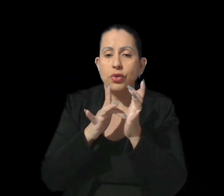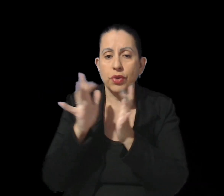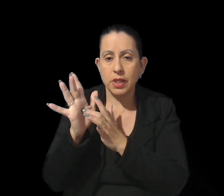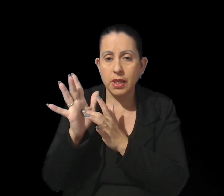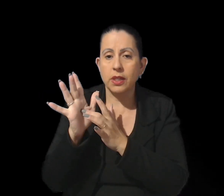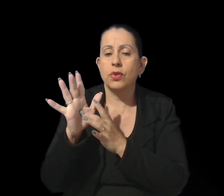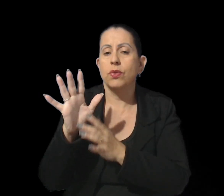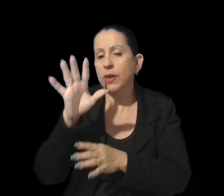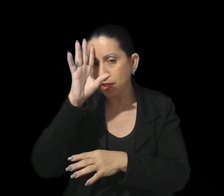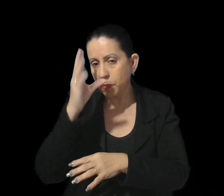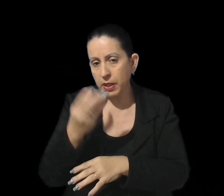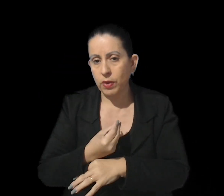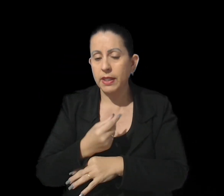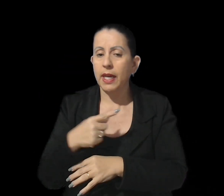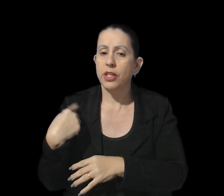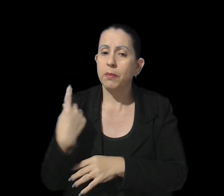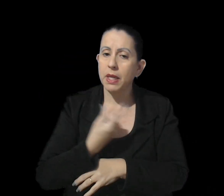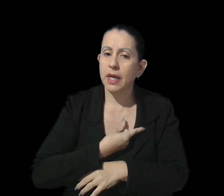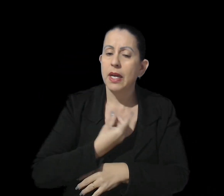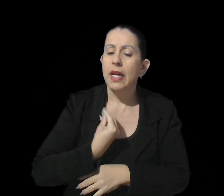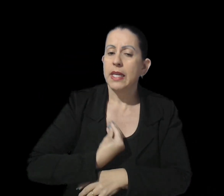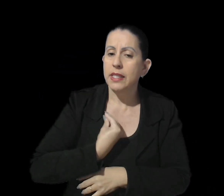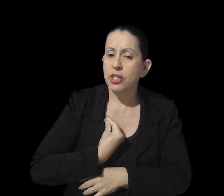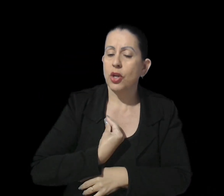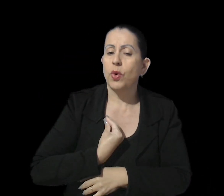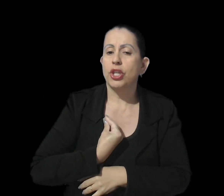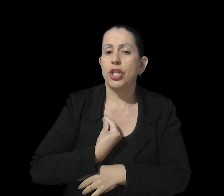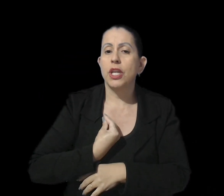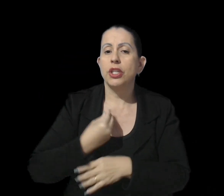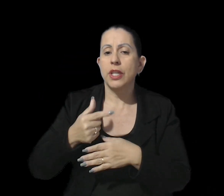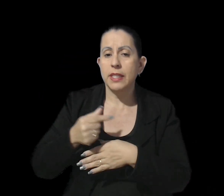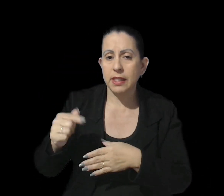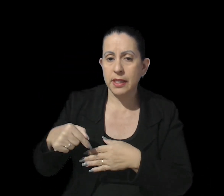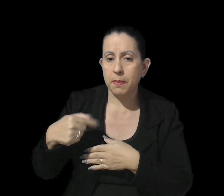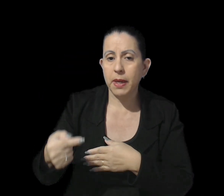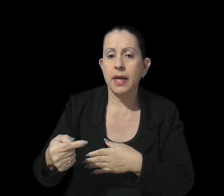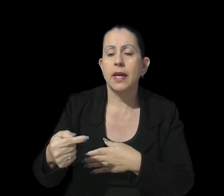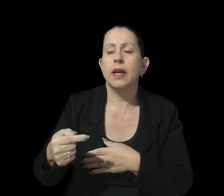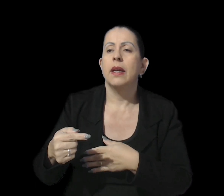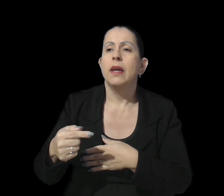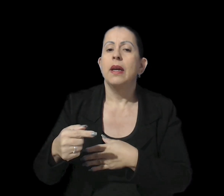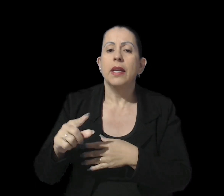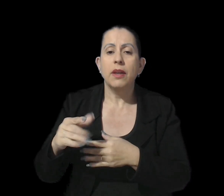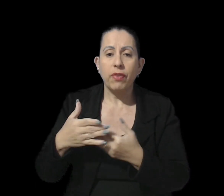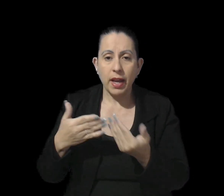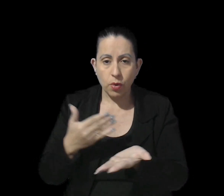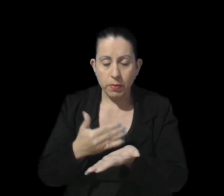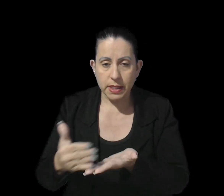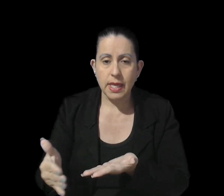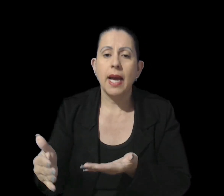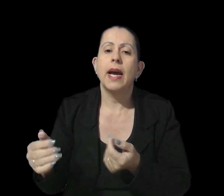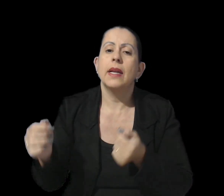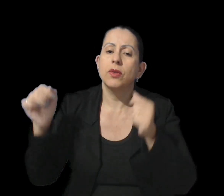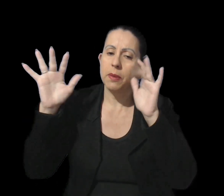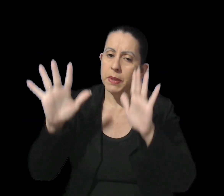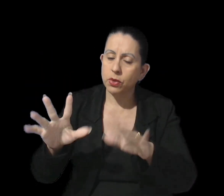Jesus Cristo e a espiritualidade amiga esteja com a gente nessa semana que vai começar, nos